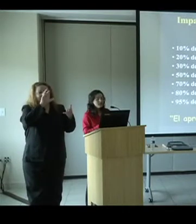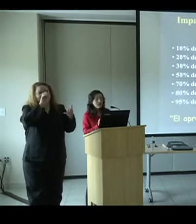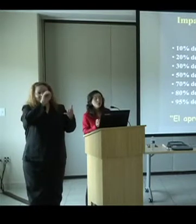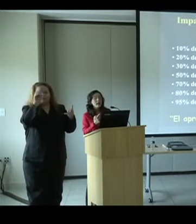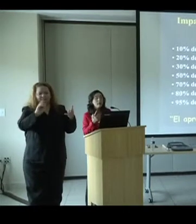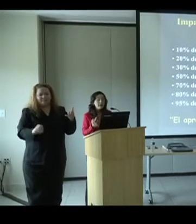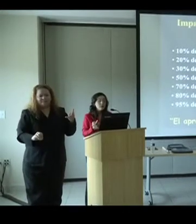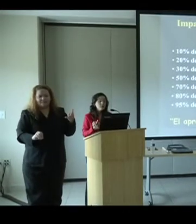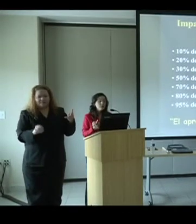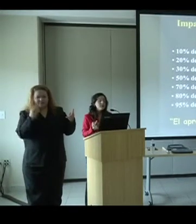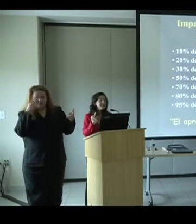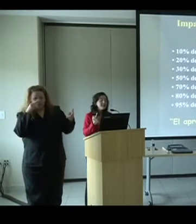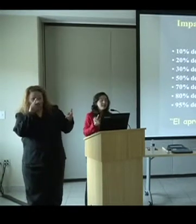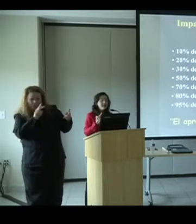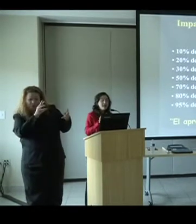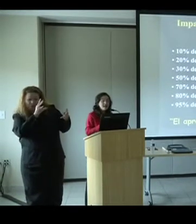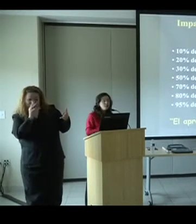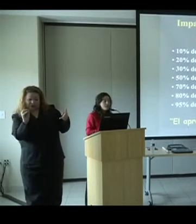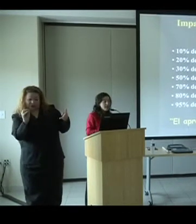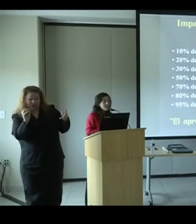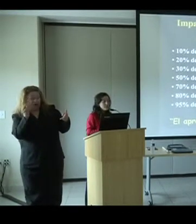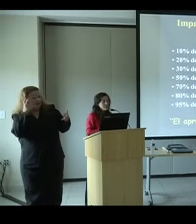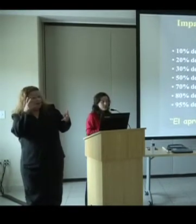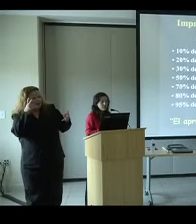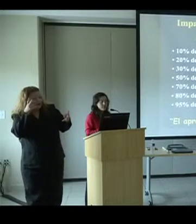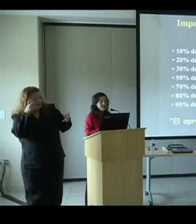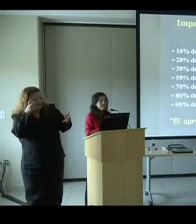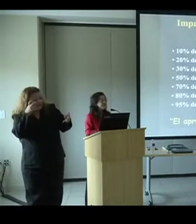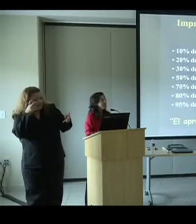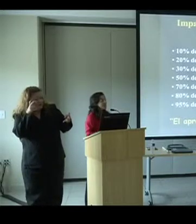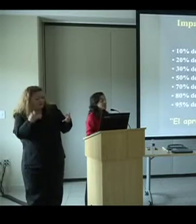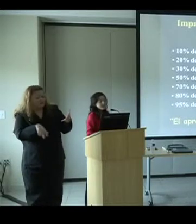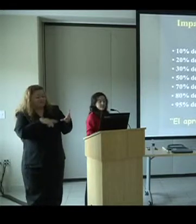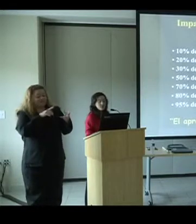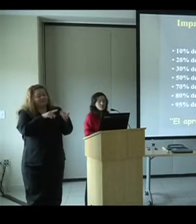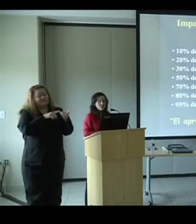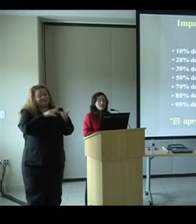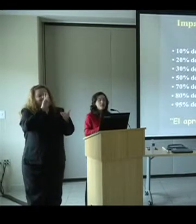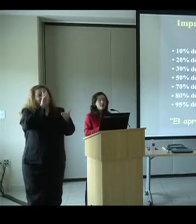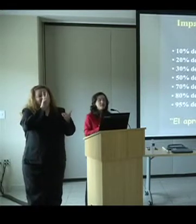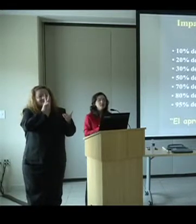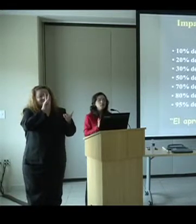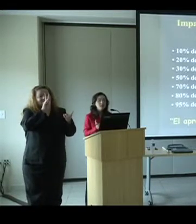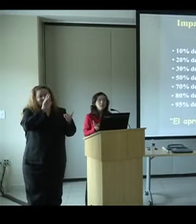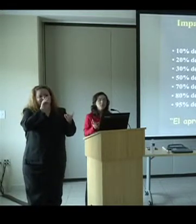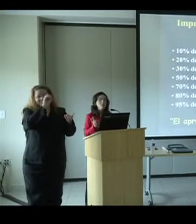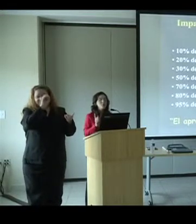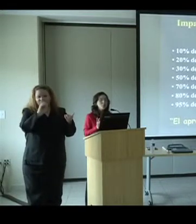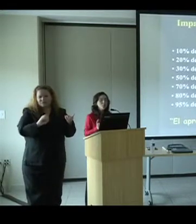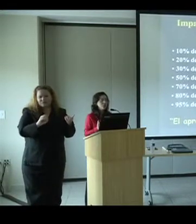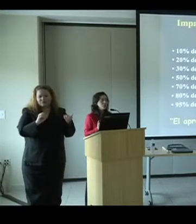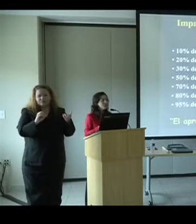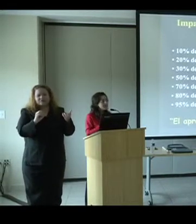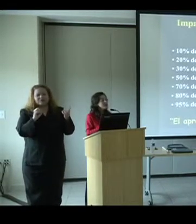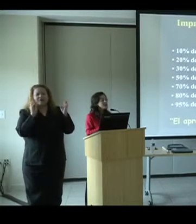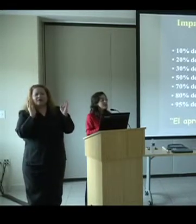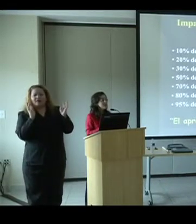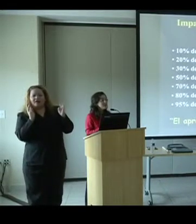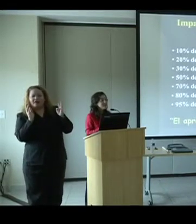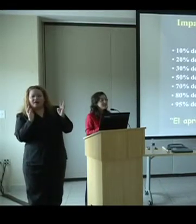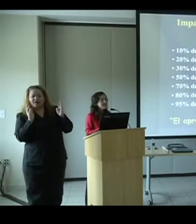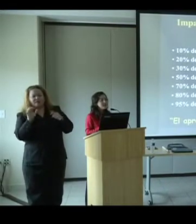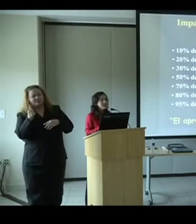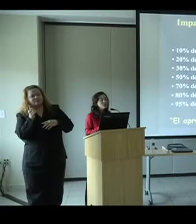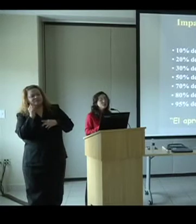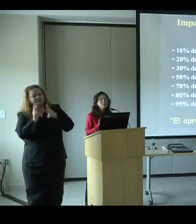de lo que vemos y escuchamos 70% de lo que discutimos con otros por eso es